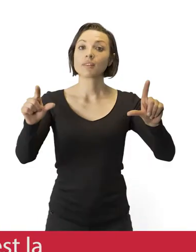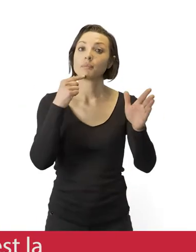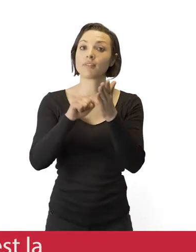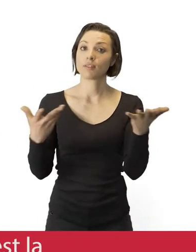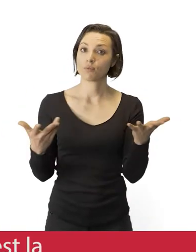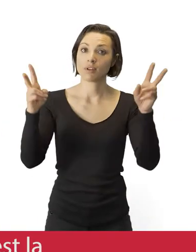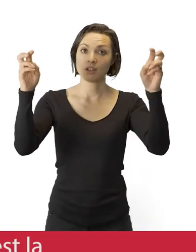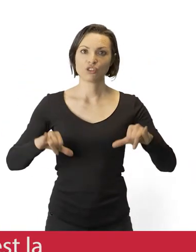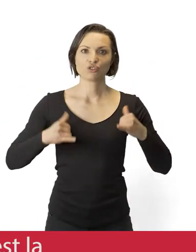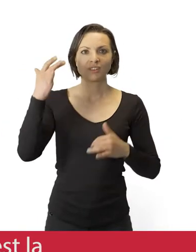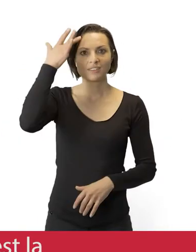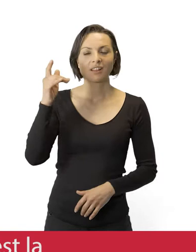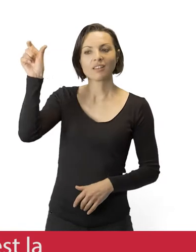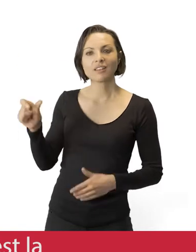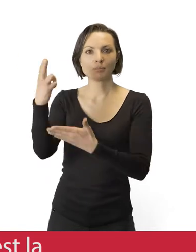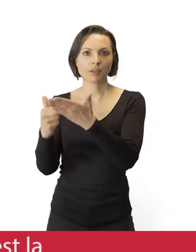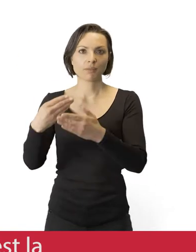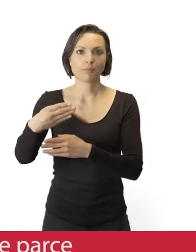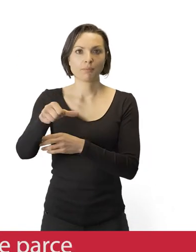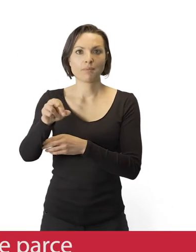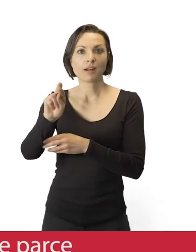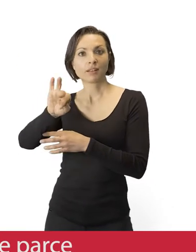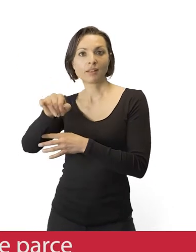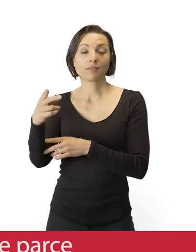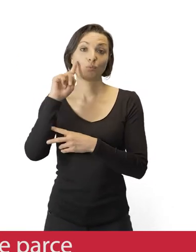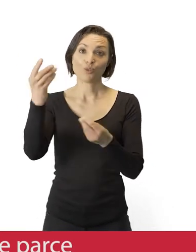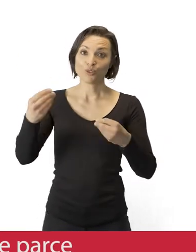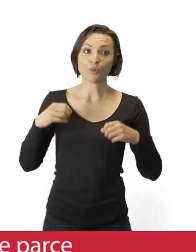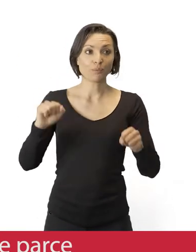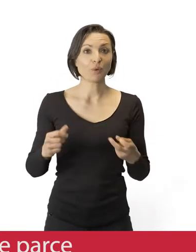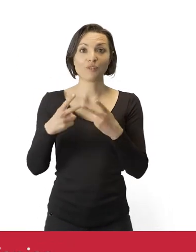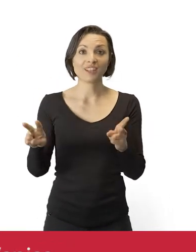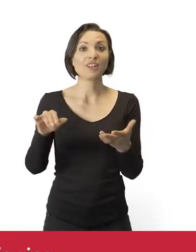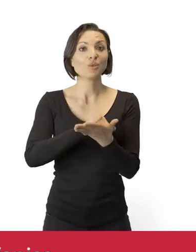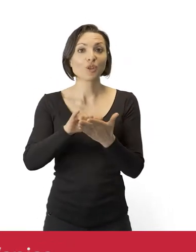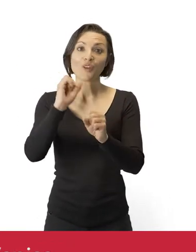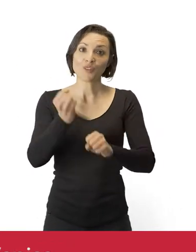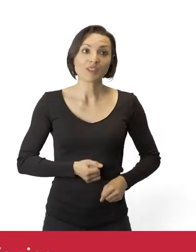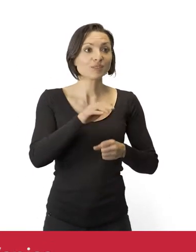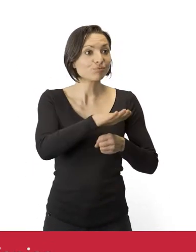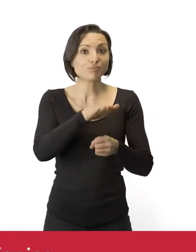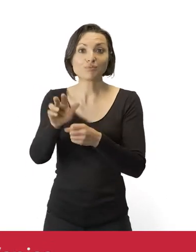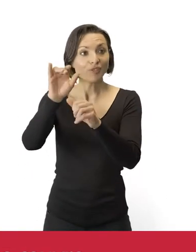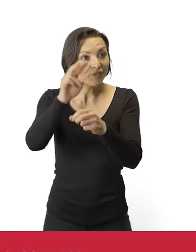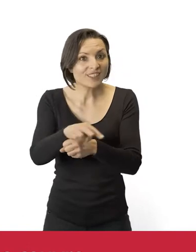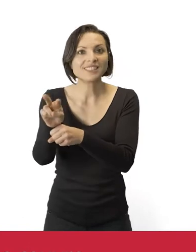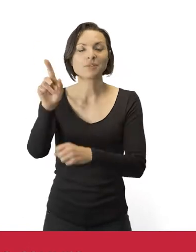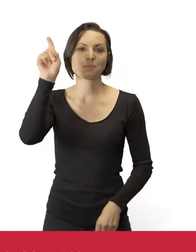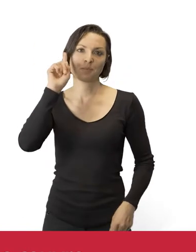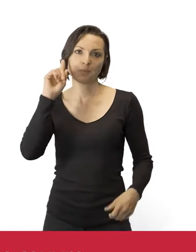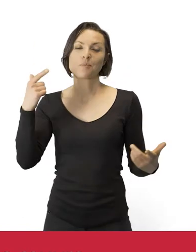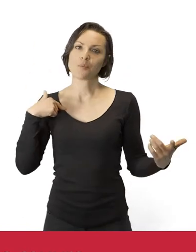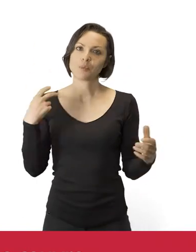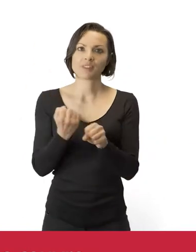Mon œuvre préférée, c'est La Jeune Sainte d'Henri Martin. C'est mon œuvre préférée parce que c'est celle qui m'a permis de visiter New York et Venise. Quand